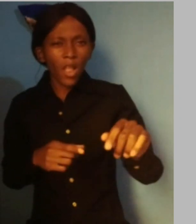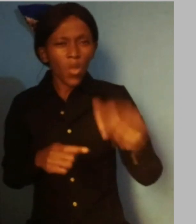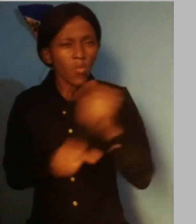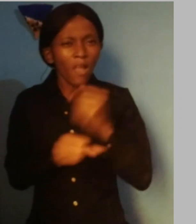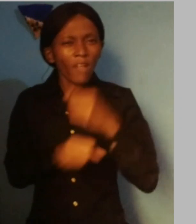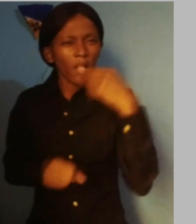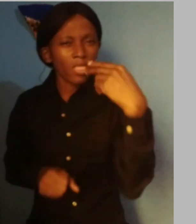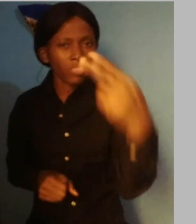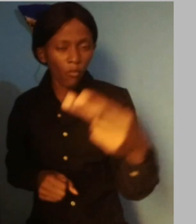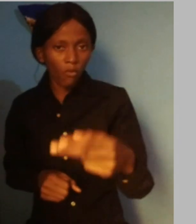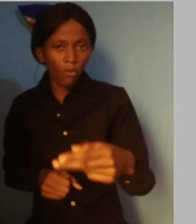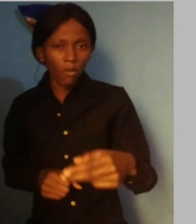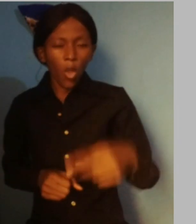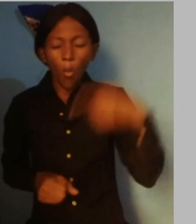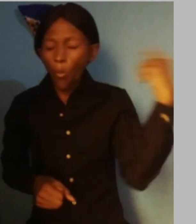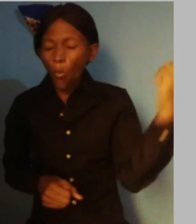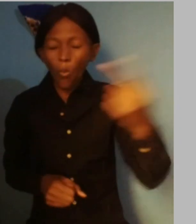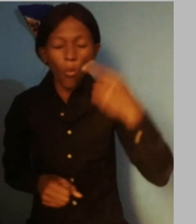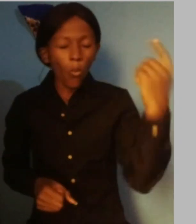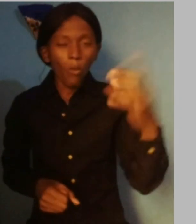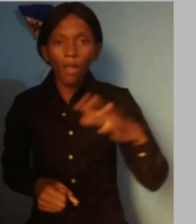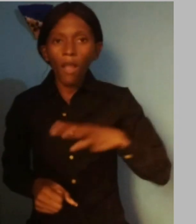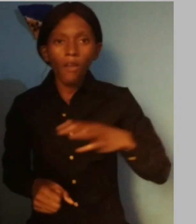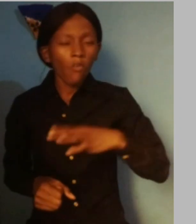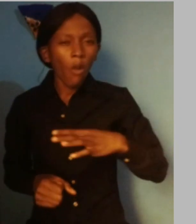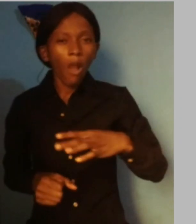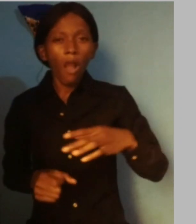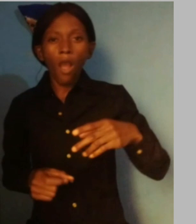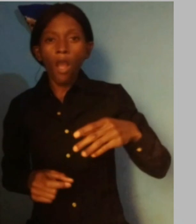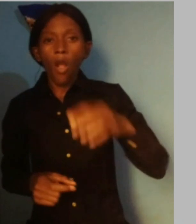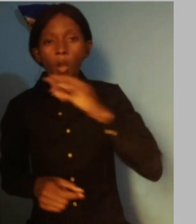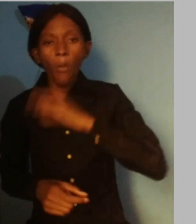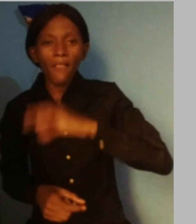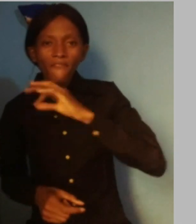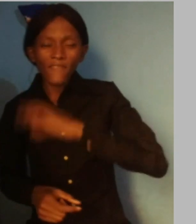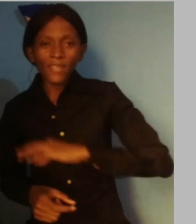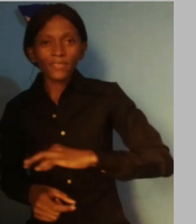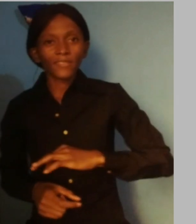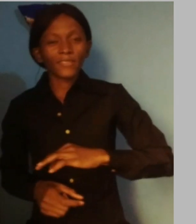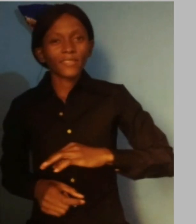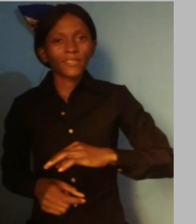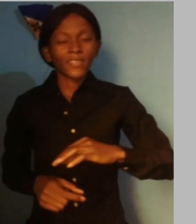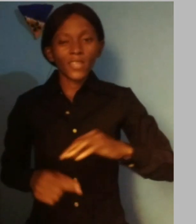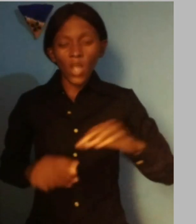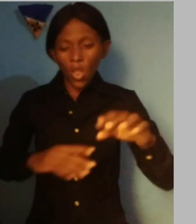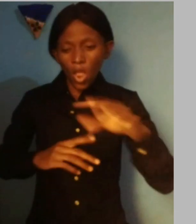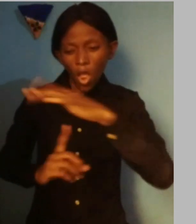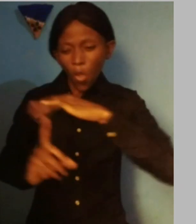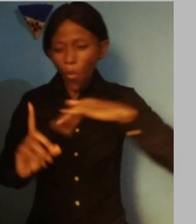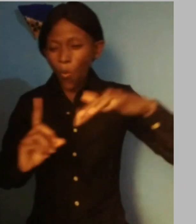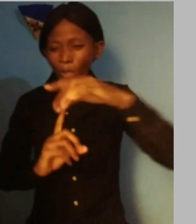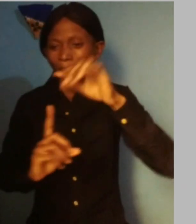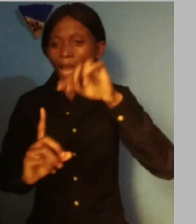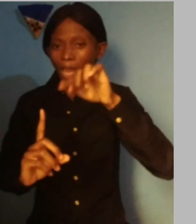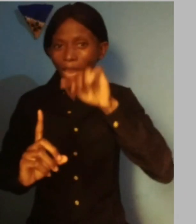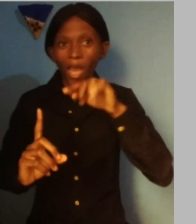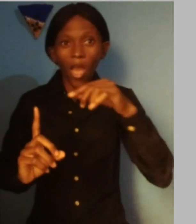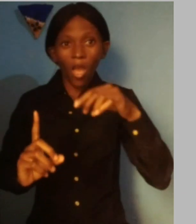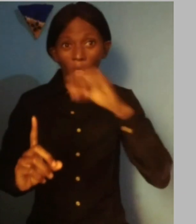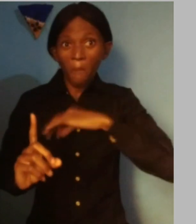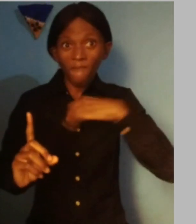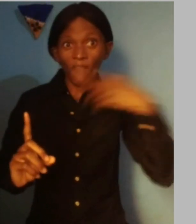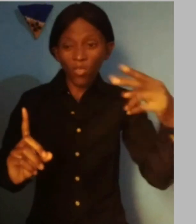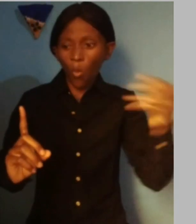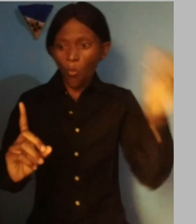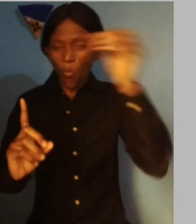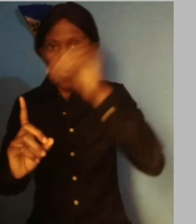a toujours un bénéfice, un plus que tu apportes à la société. Alors la société peut prospérer,